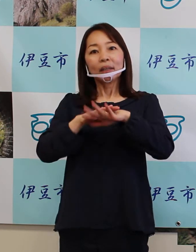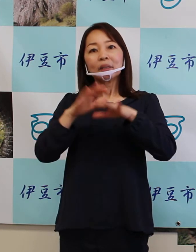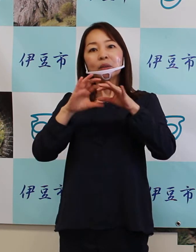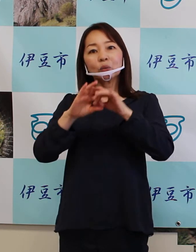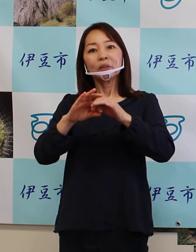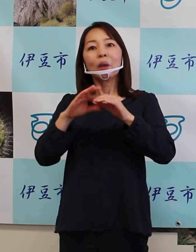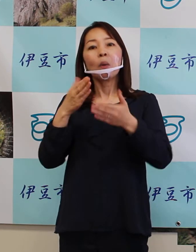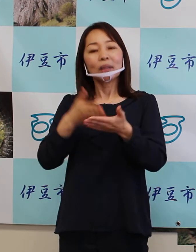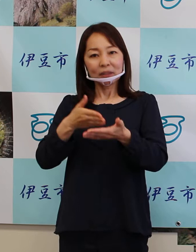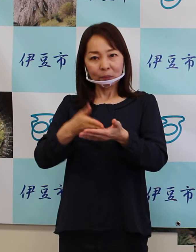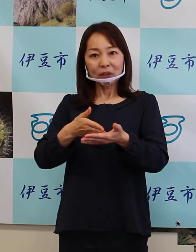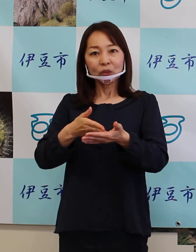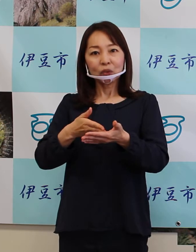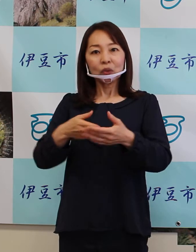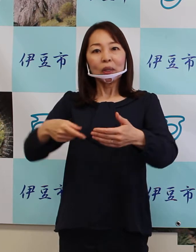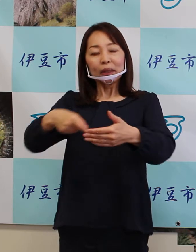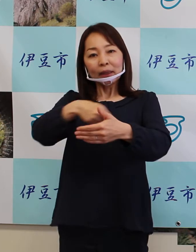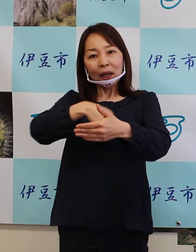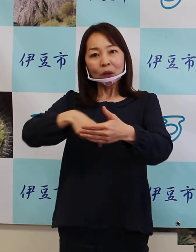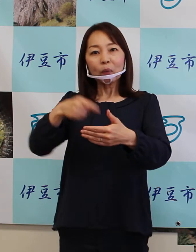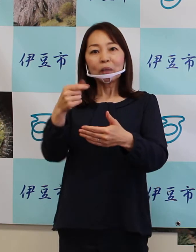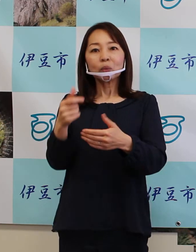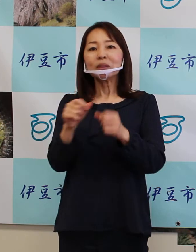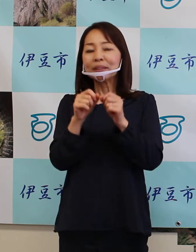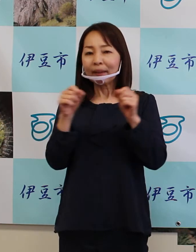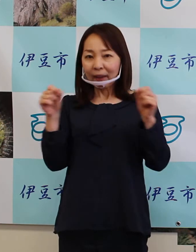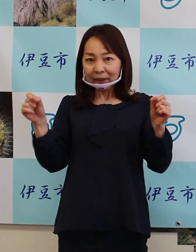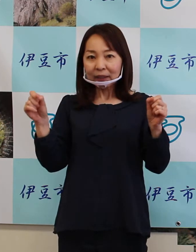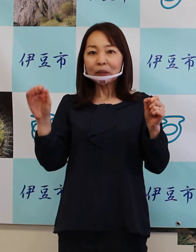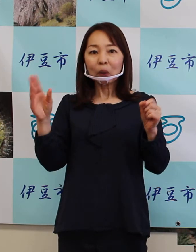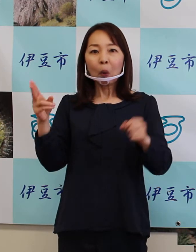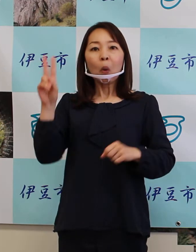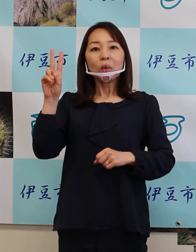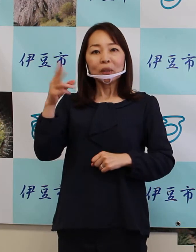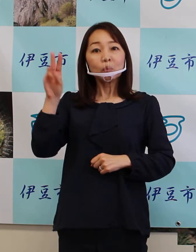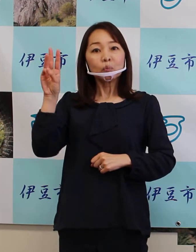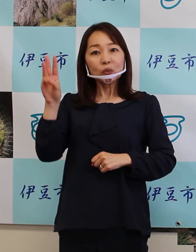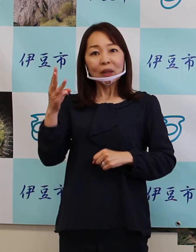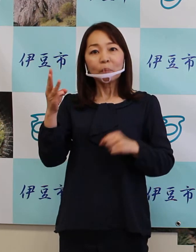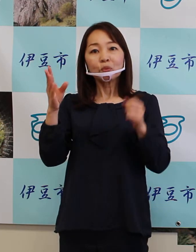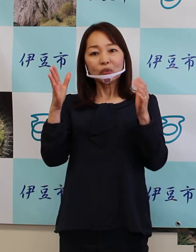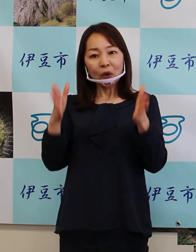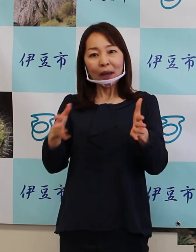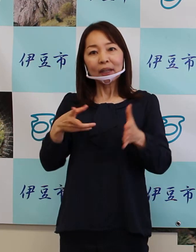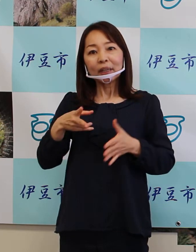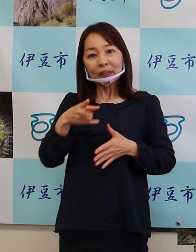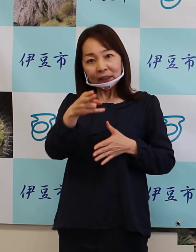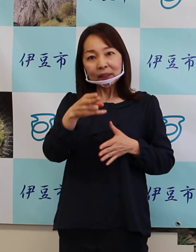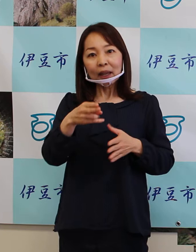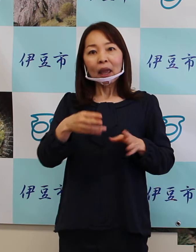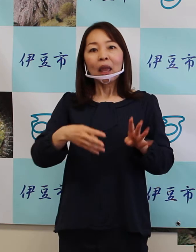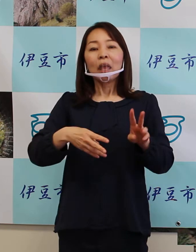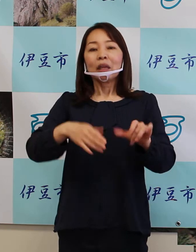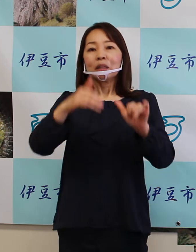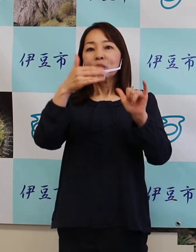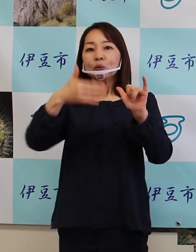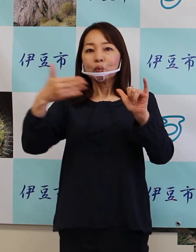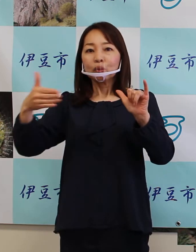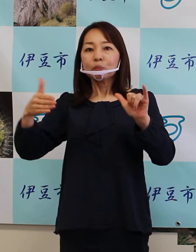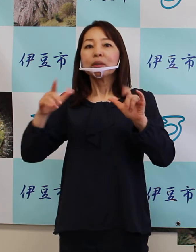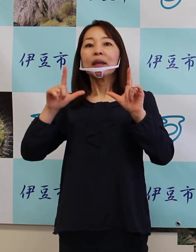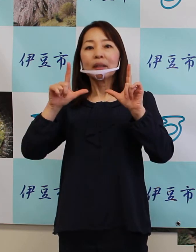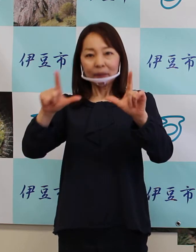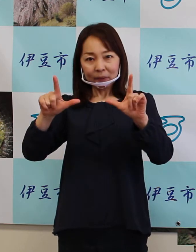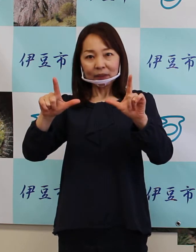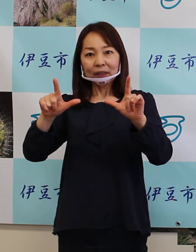。内容は少し長いのですが、 2,3 分ずつ YouTube で流しますので、関心のある方は続けて